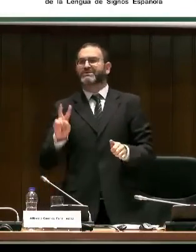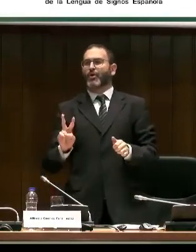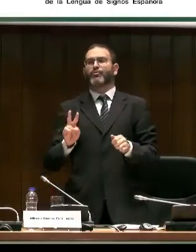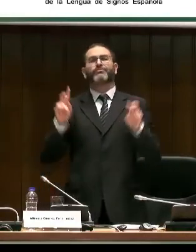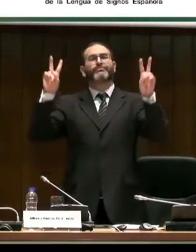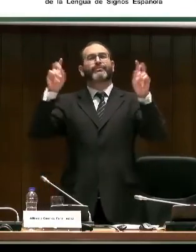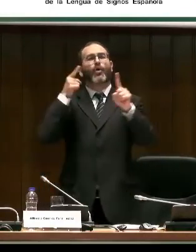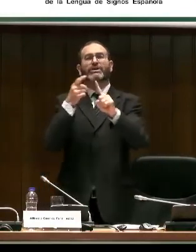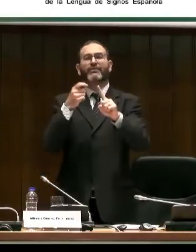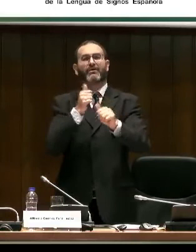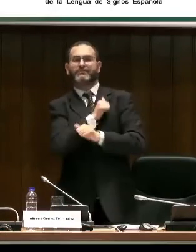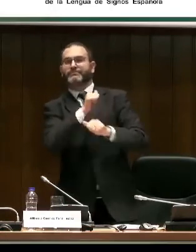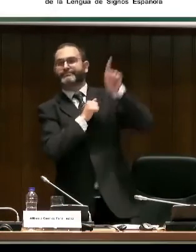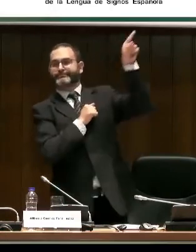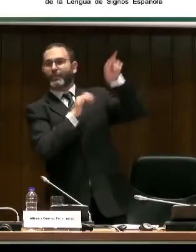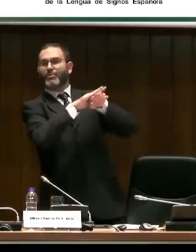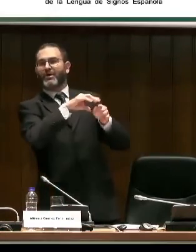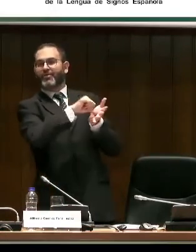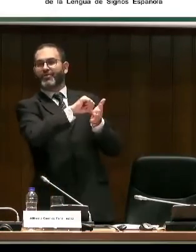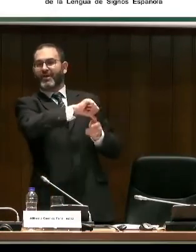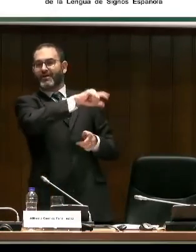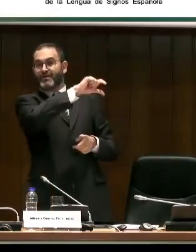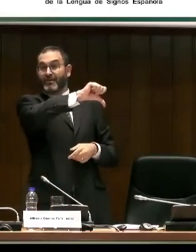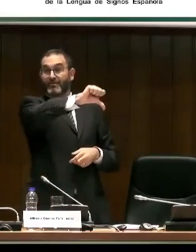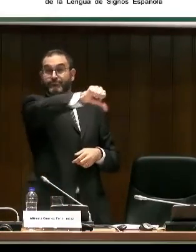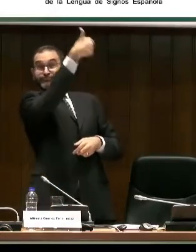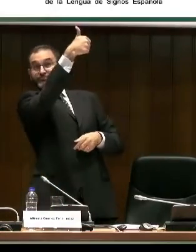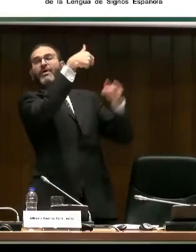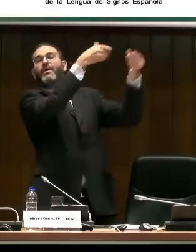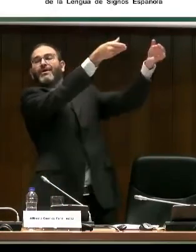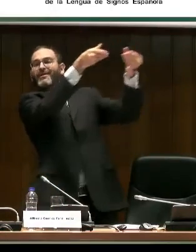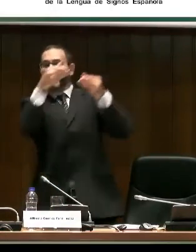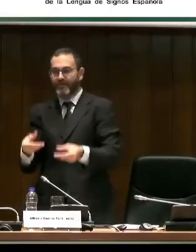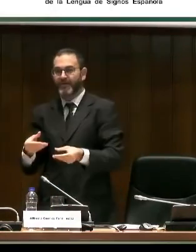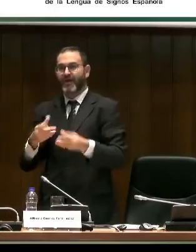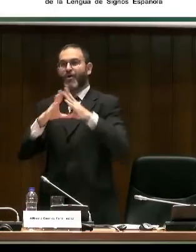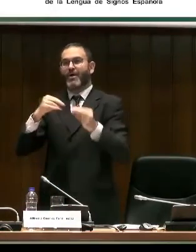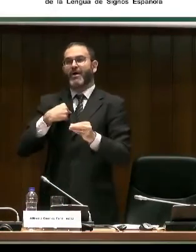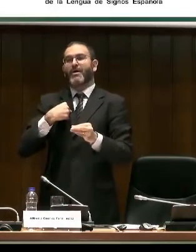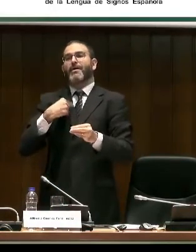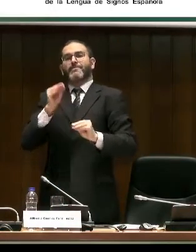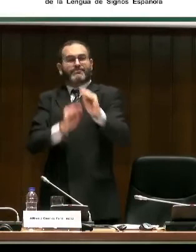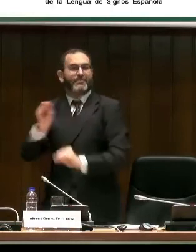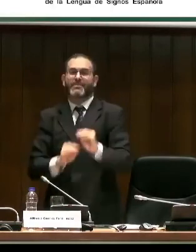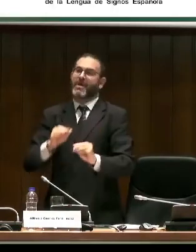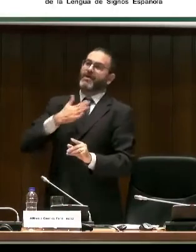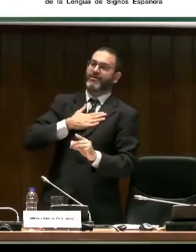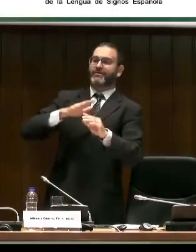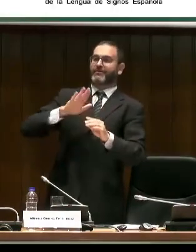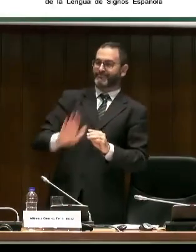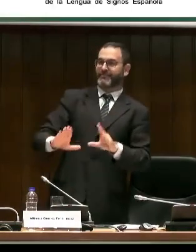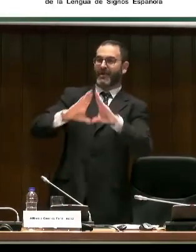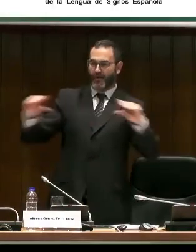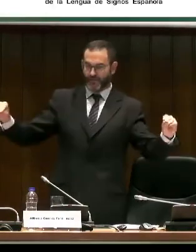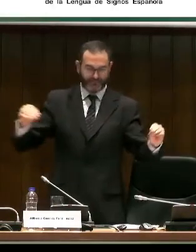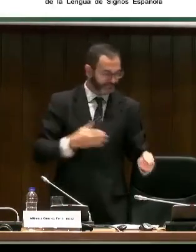aunque vamos a marchas forzadas, ya que tenemos que esperar a que el Gobierno central apruebe en primera instancia su decreto nacional, y